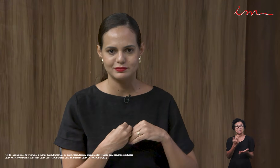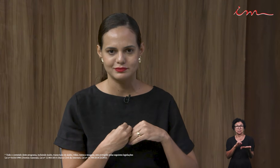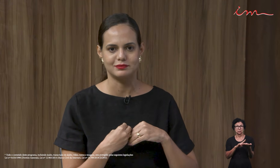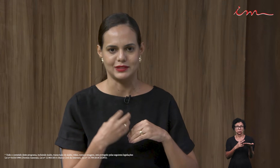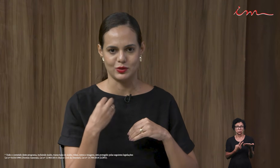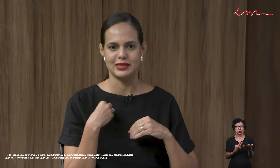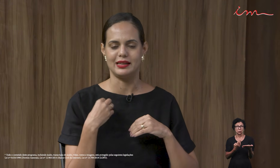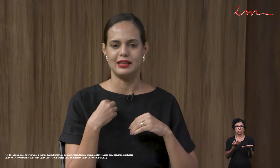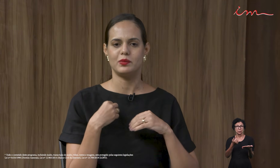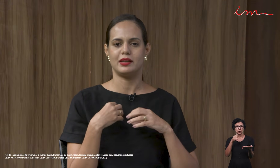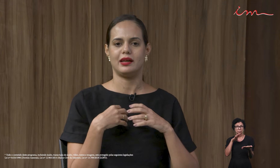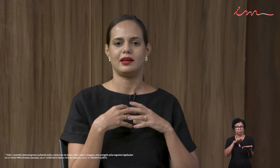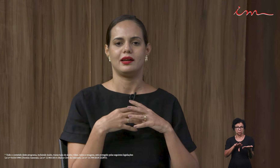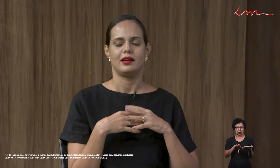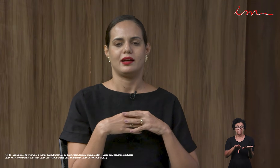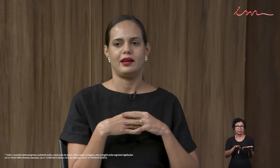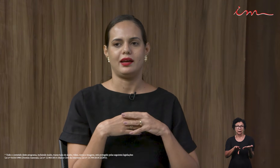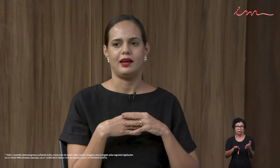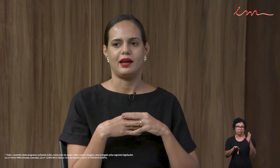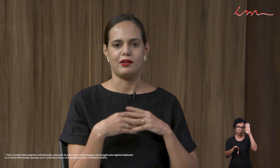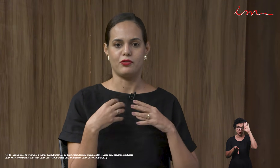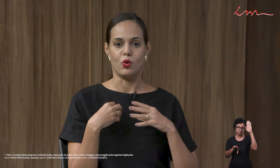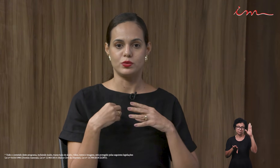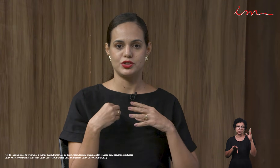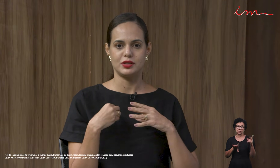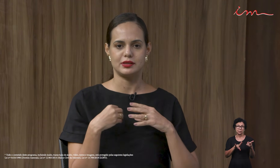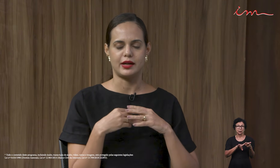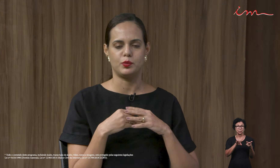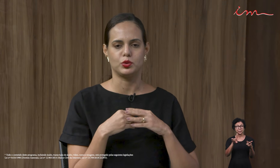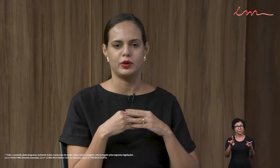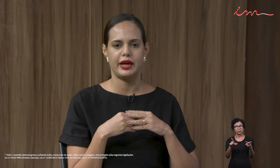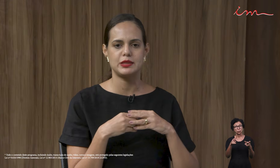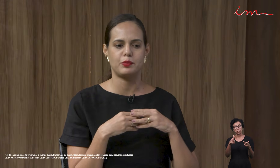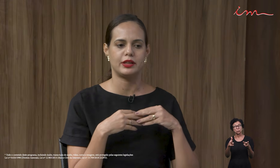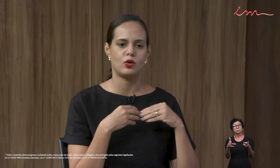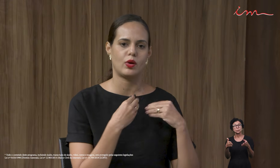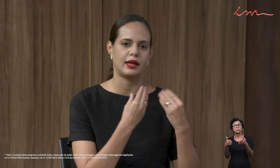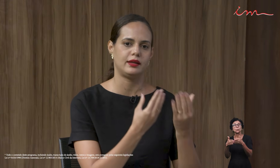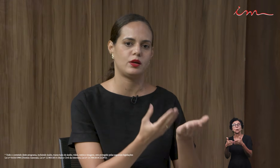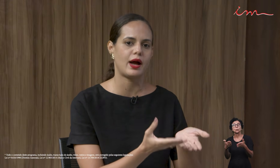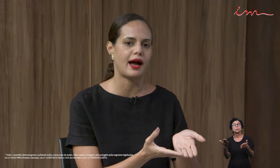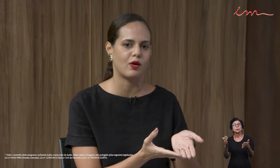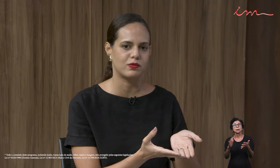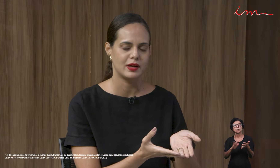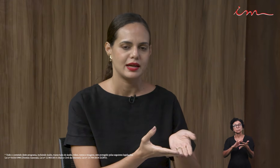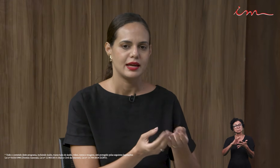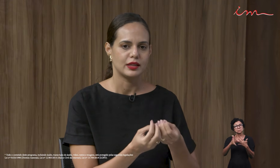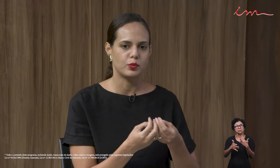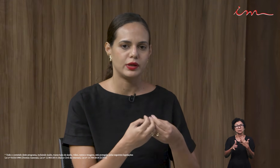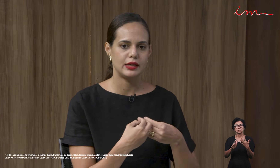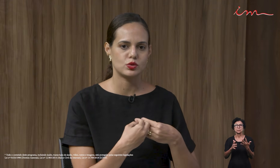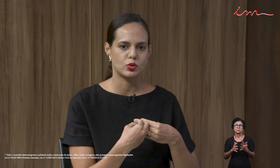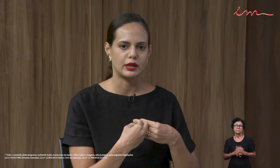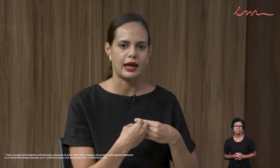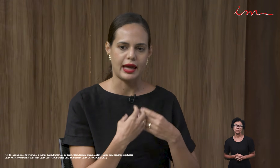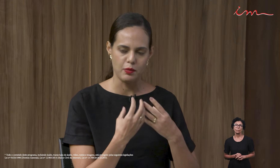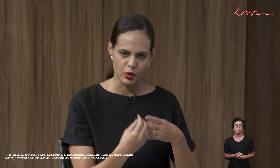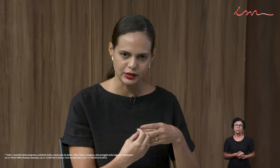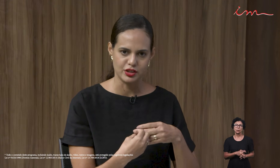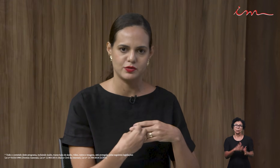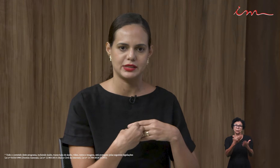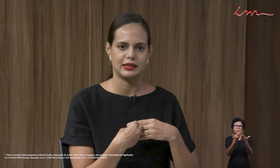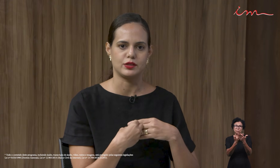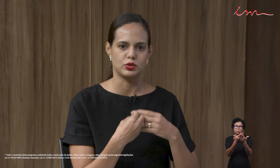língua, né? A fonte, que sai do português, para poder colocar na língua algo. Então, por isso que